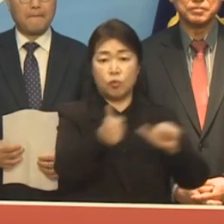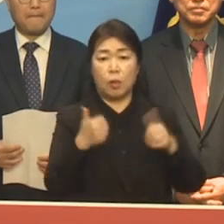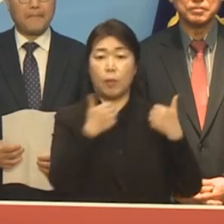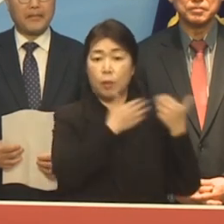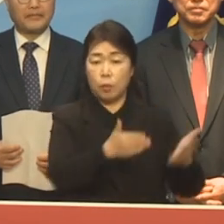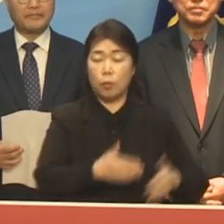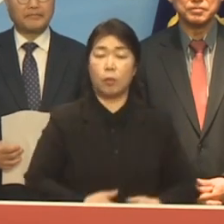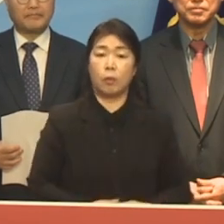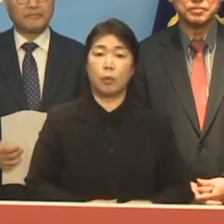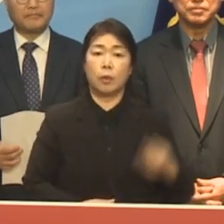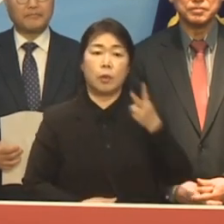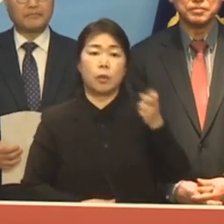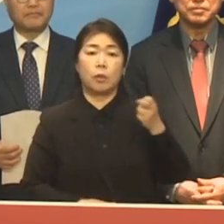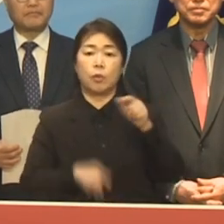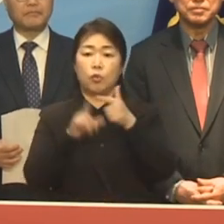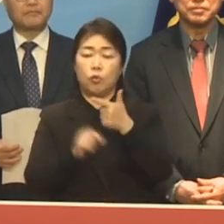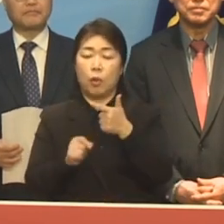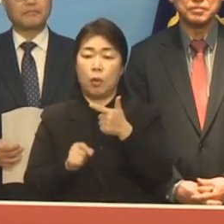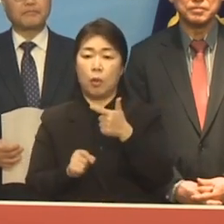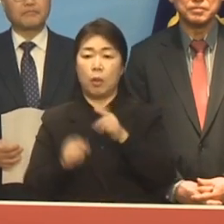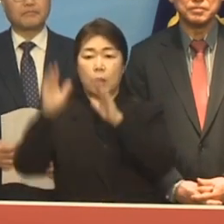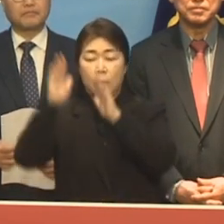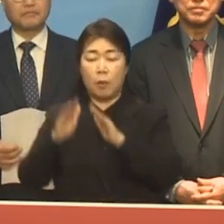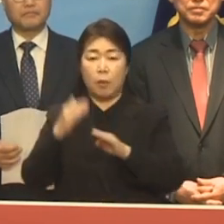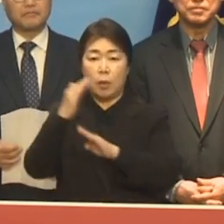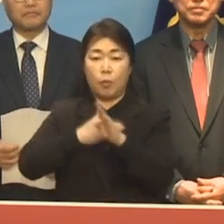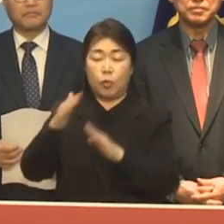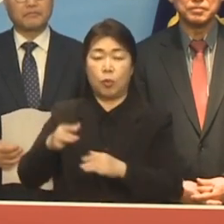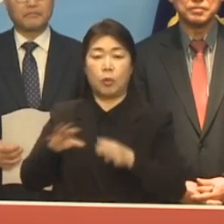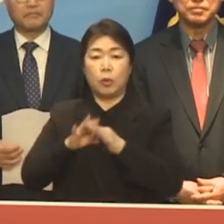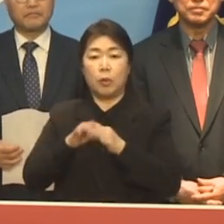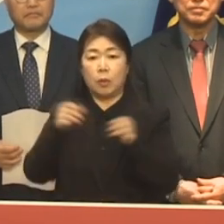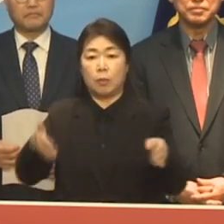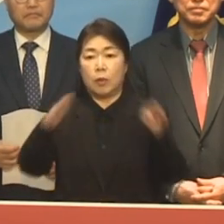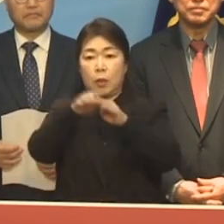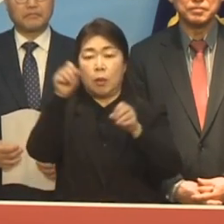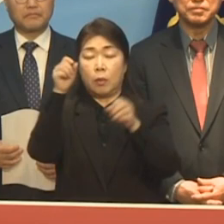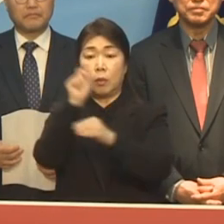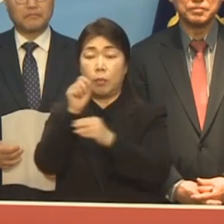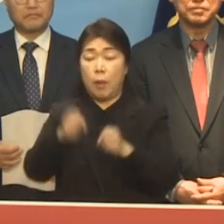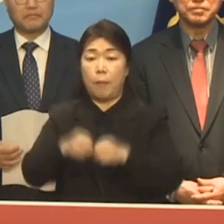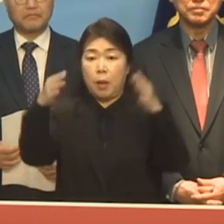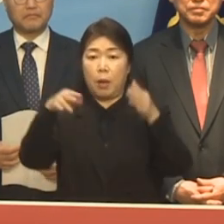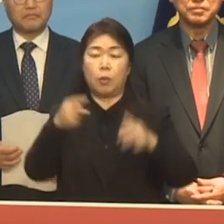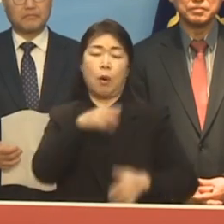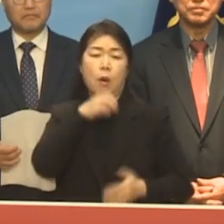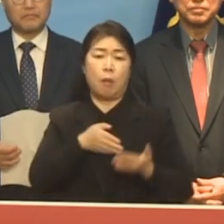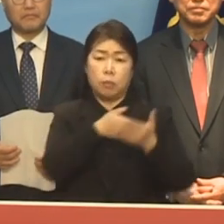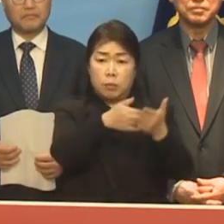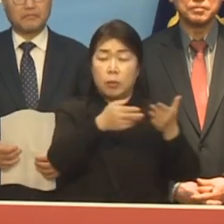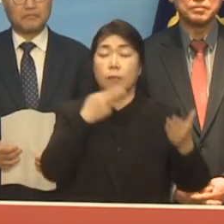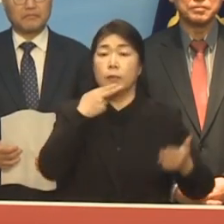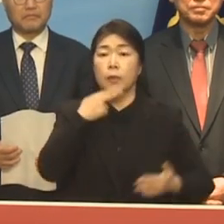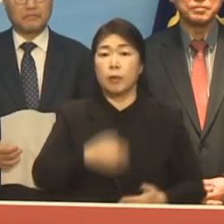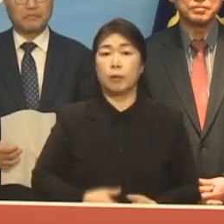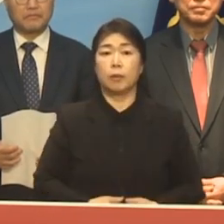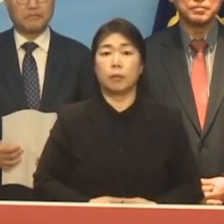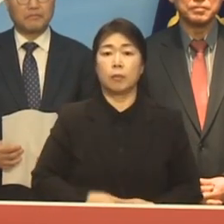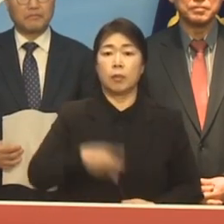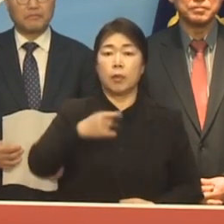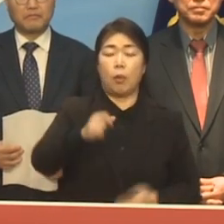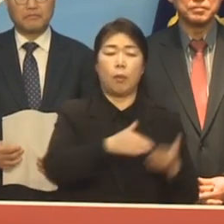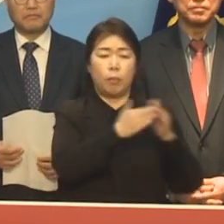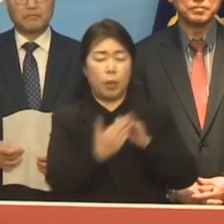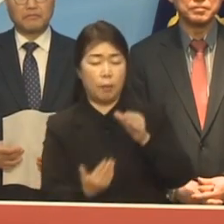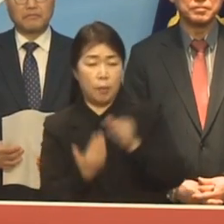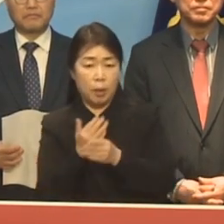6월 북한이 개성 남북 공동연락사무소 청사를 폭파하여도 항의조차 하지 못했다. 세월호 침몰 사고의 후광을